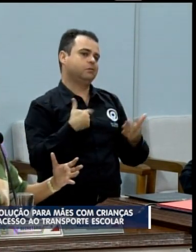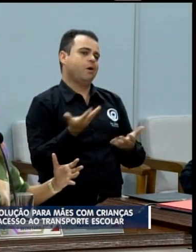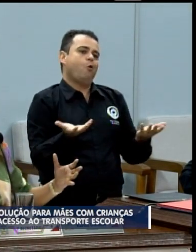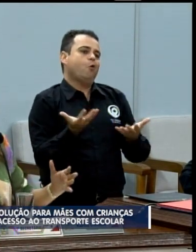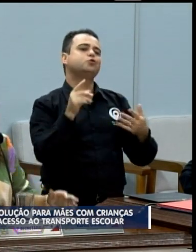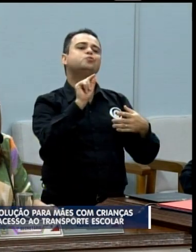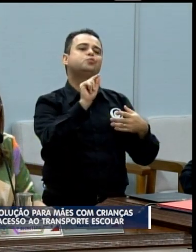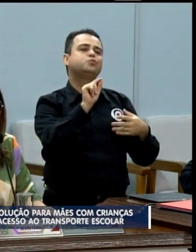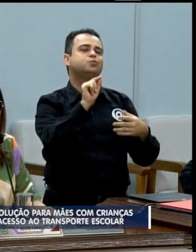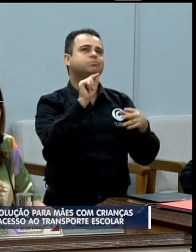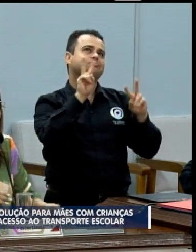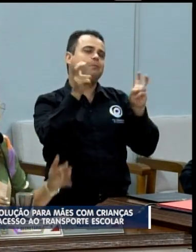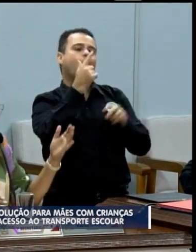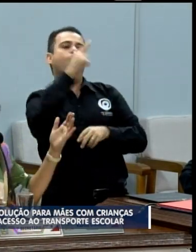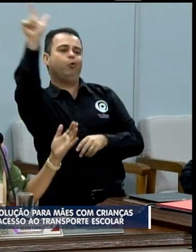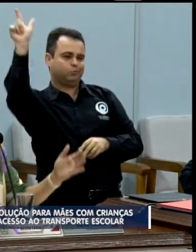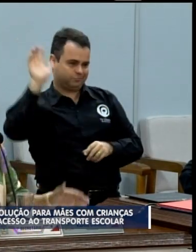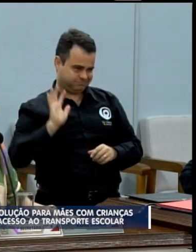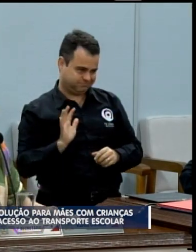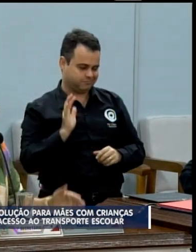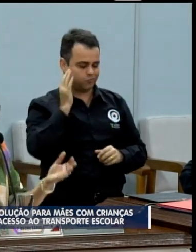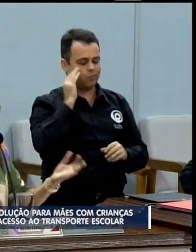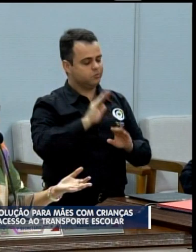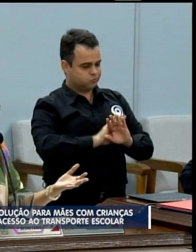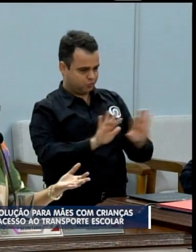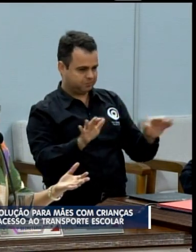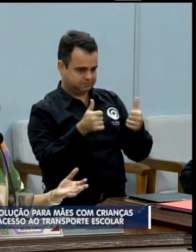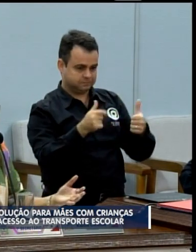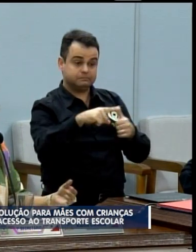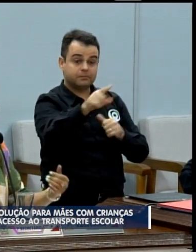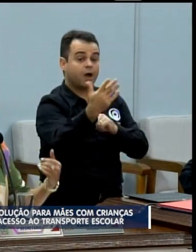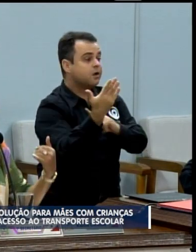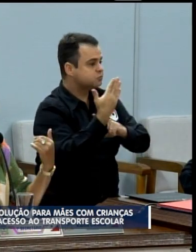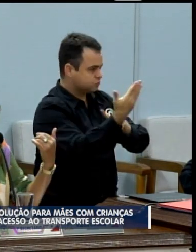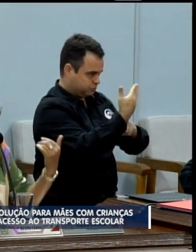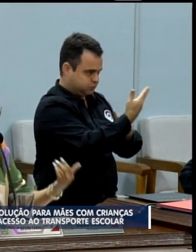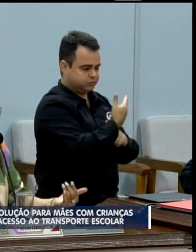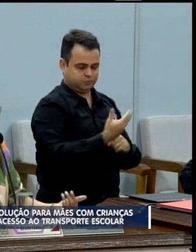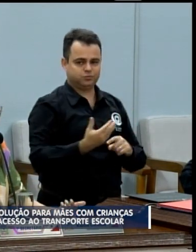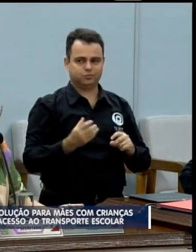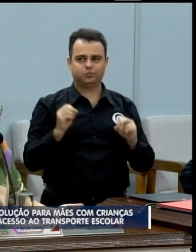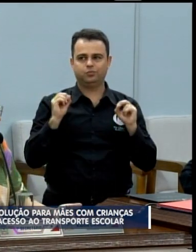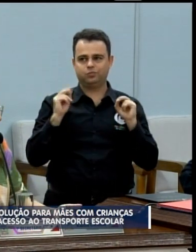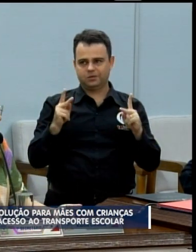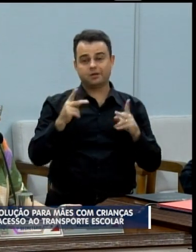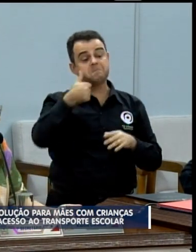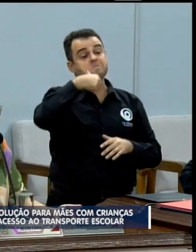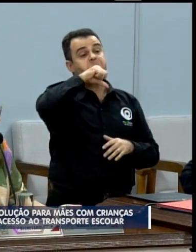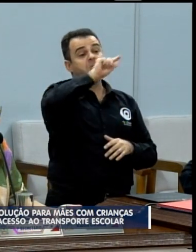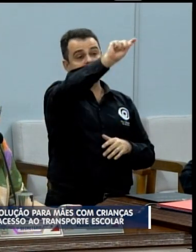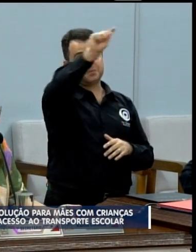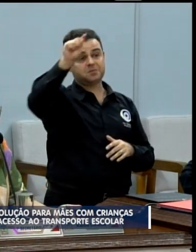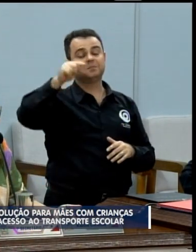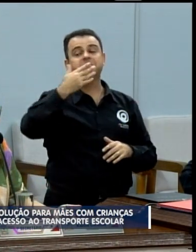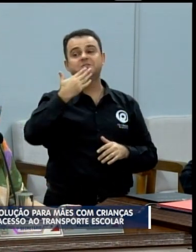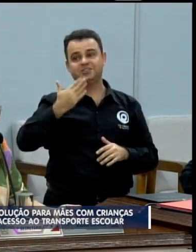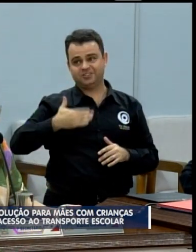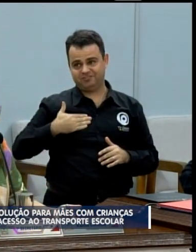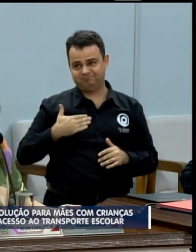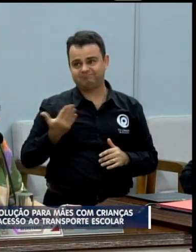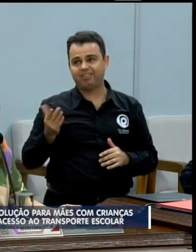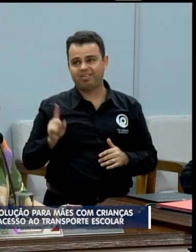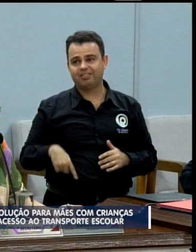da outra coisa. É isso, vereadores. Eu preciso da ajuda de vocês, porque é por muitas mães. Na verdade, os dois